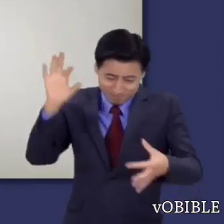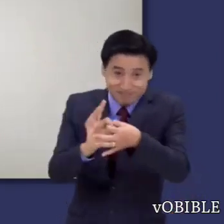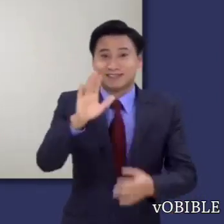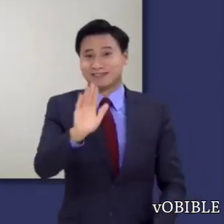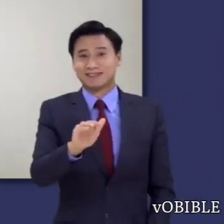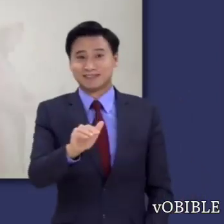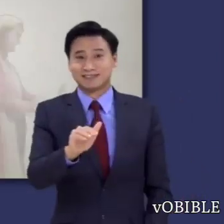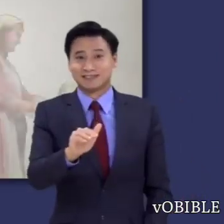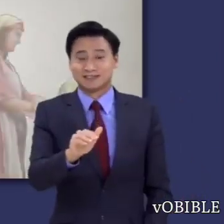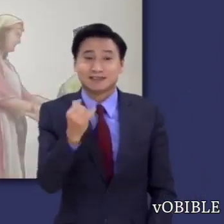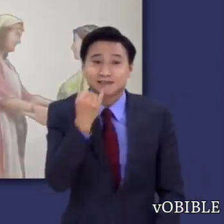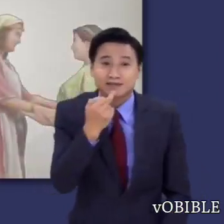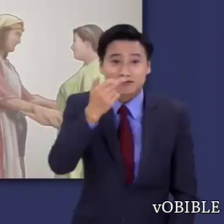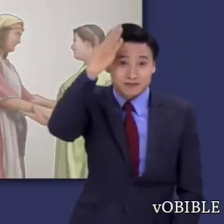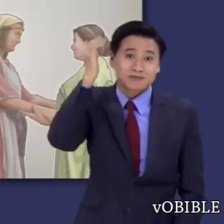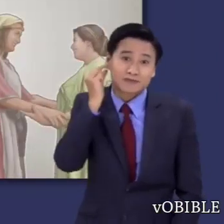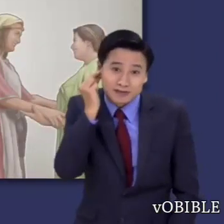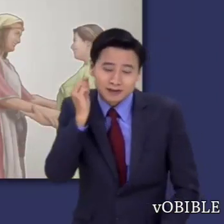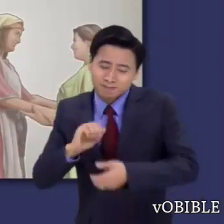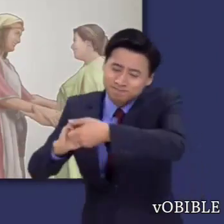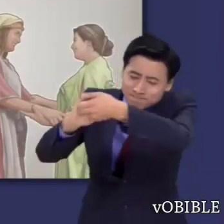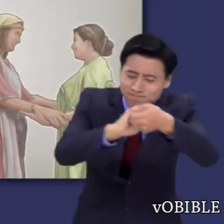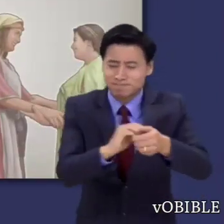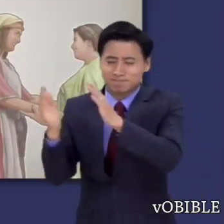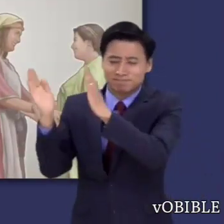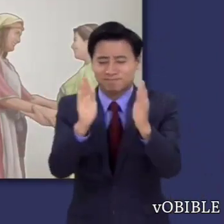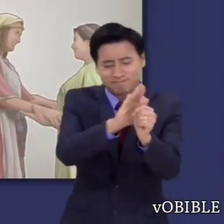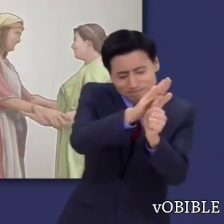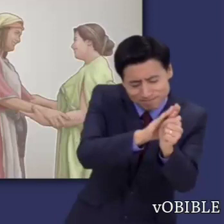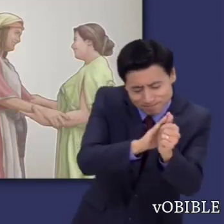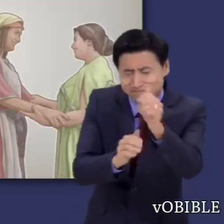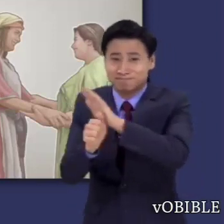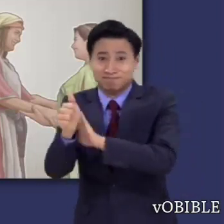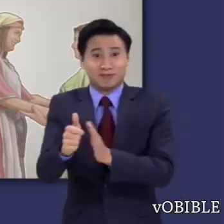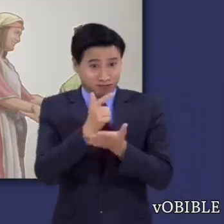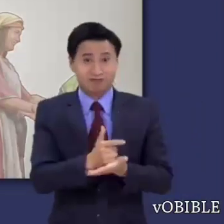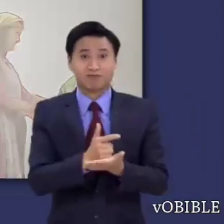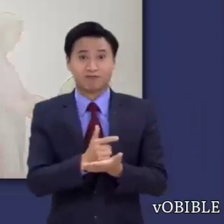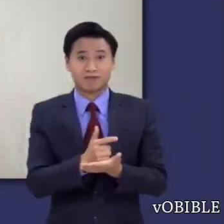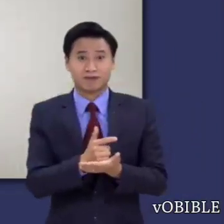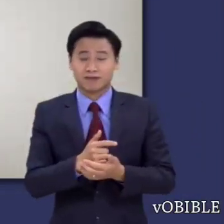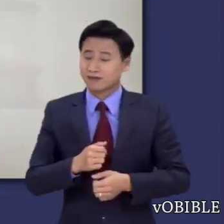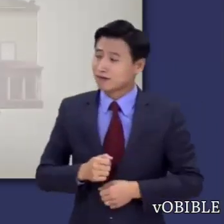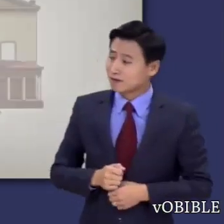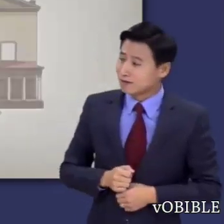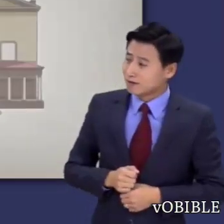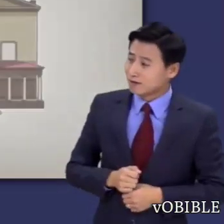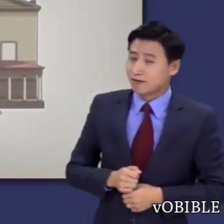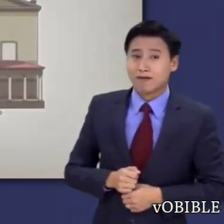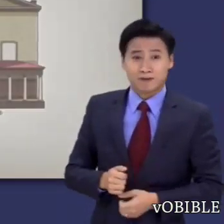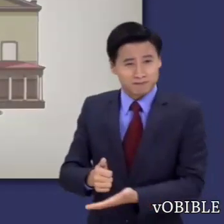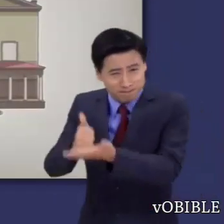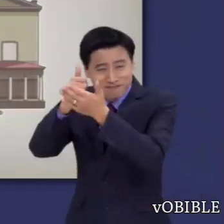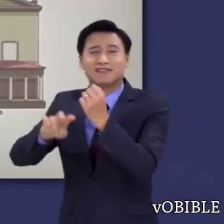第十二和十三章，保罗劝勉基督徒要彼此相爱，跟所有人和睦相处，并且